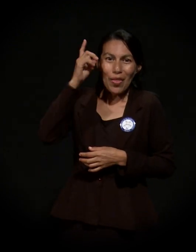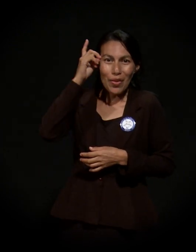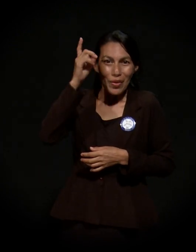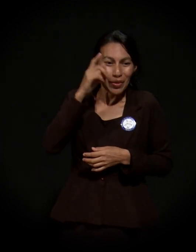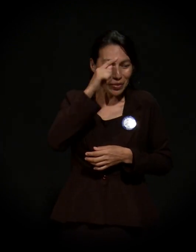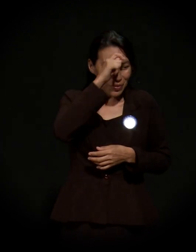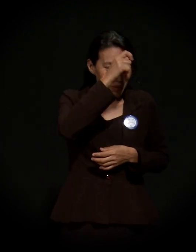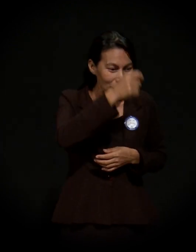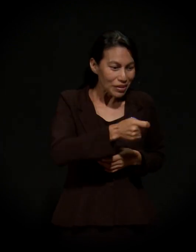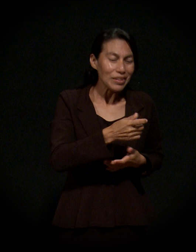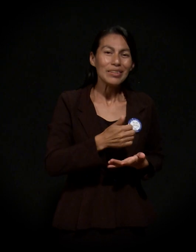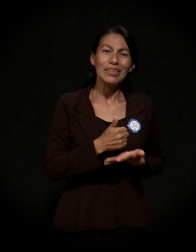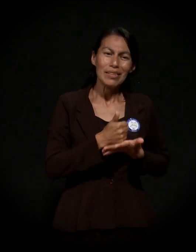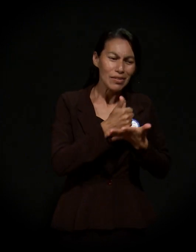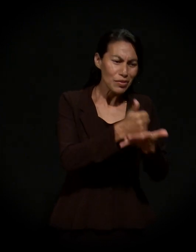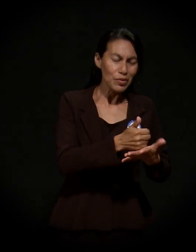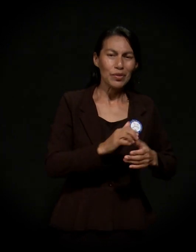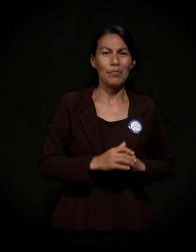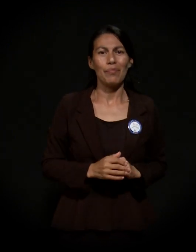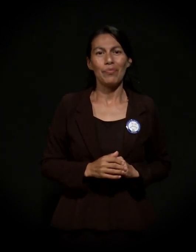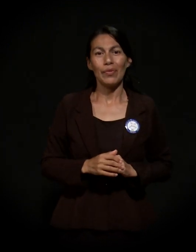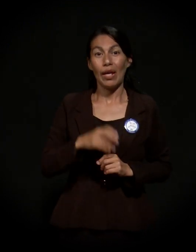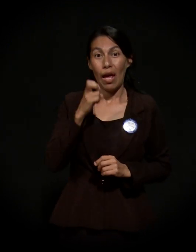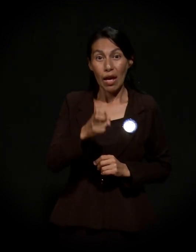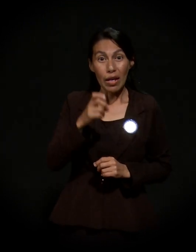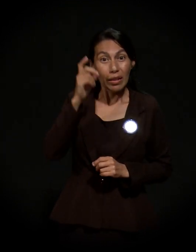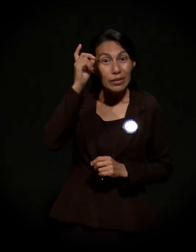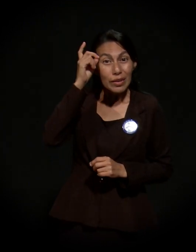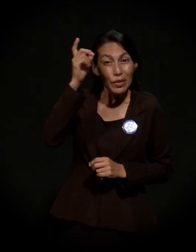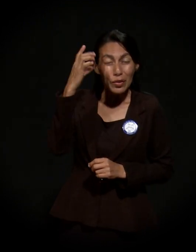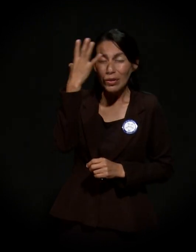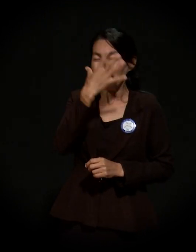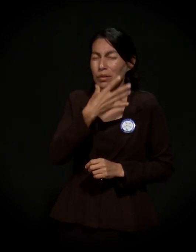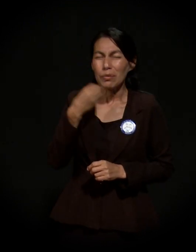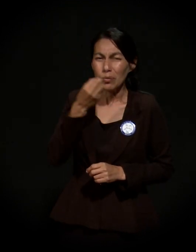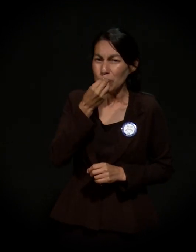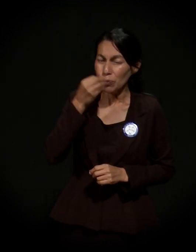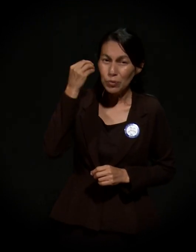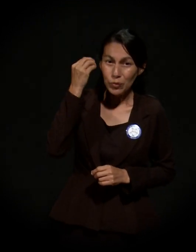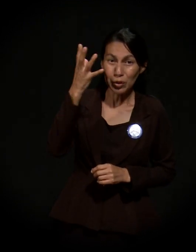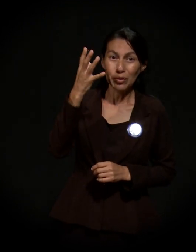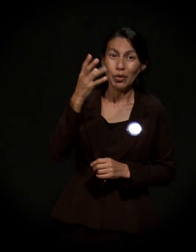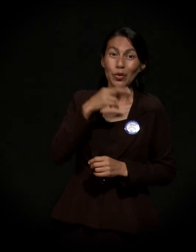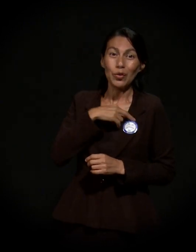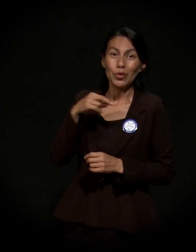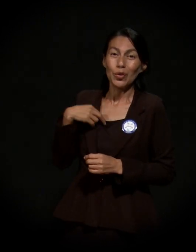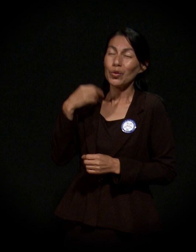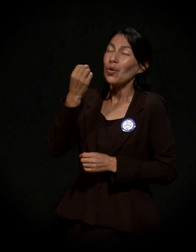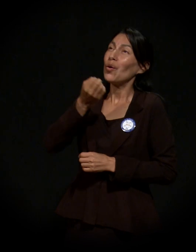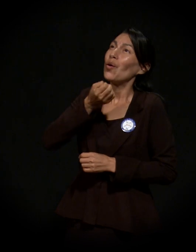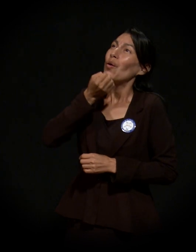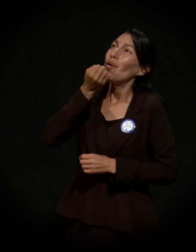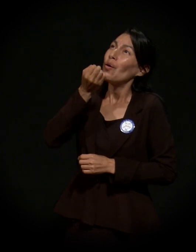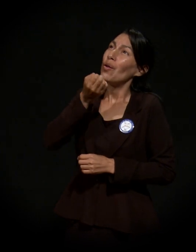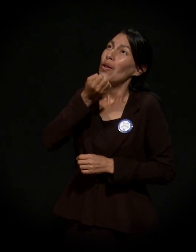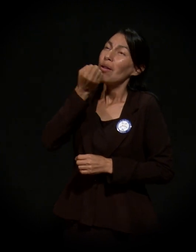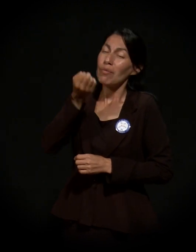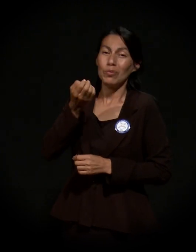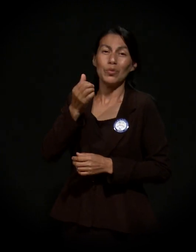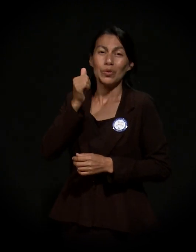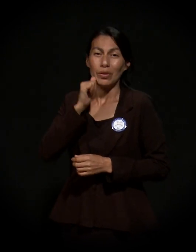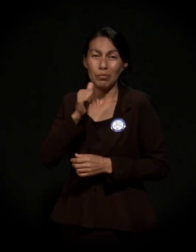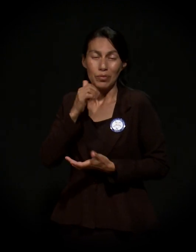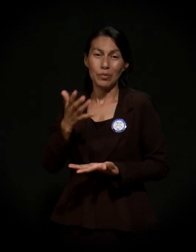A ese Dios maravilloso es al que invocamos cada vez cuando oramos. El Dios de